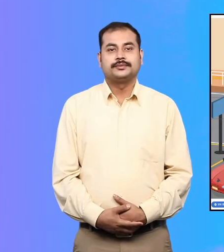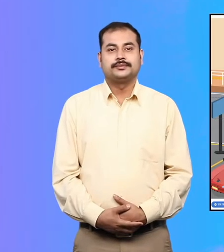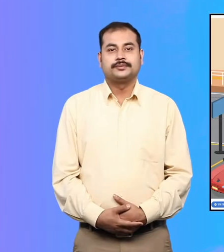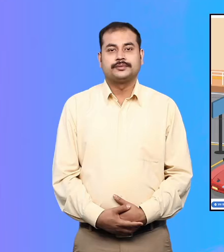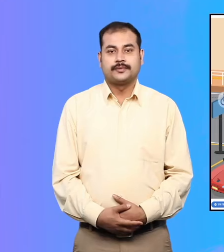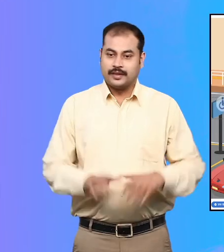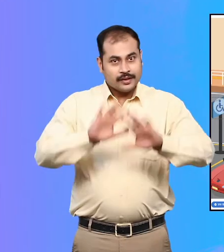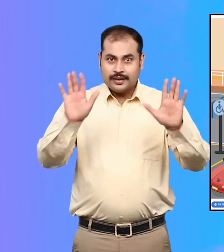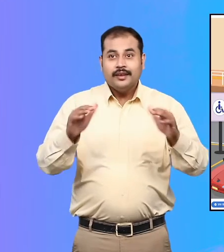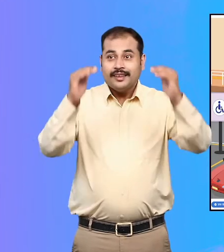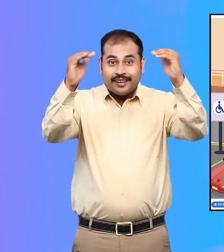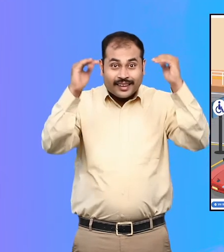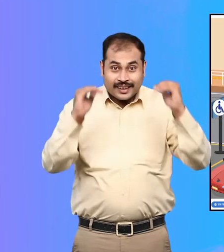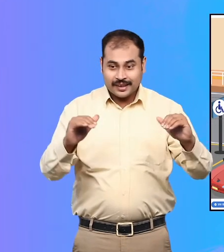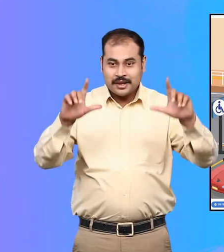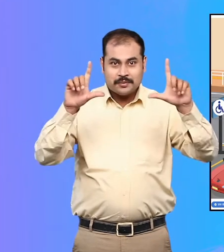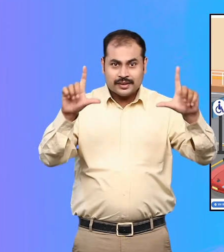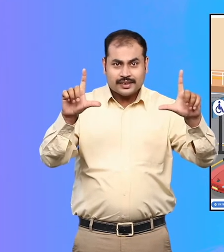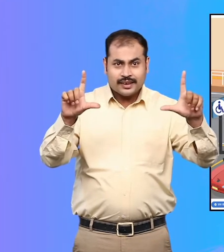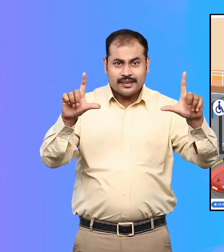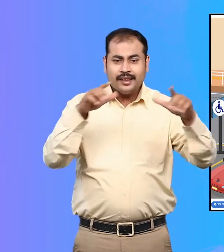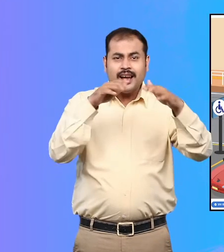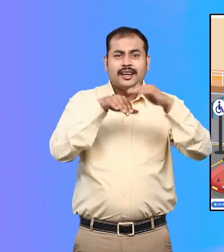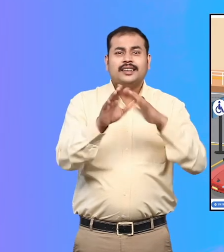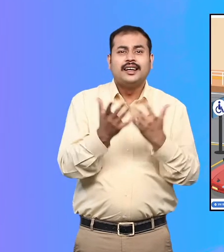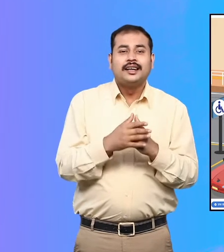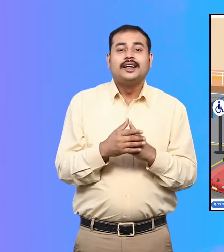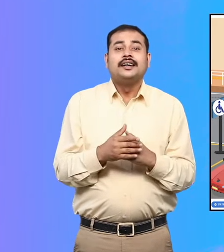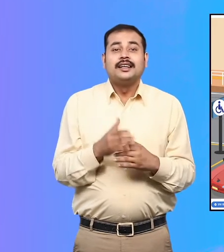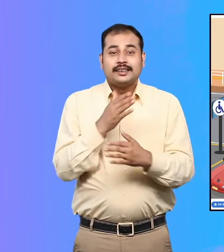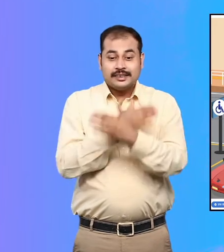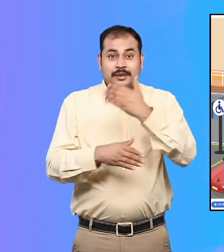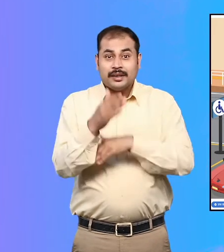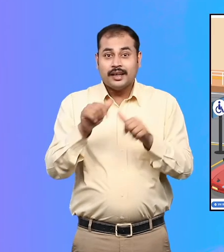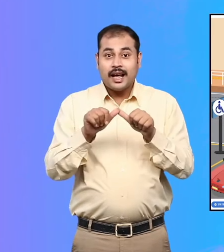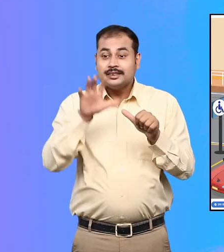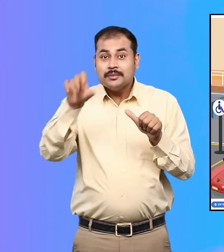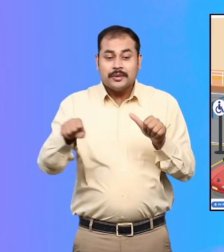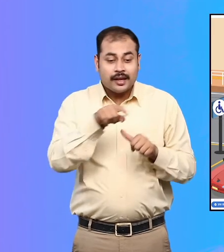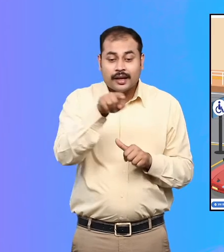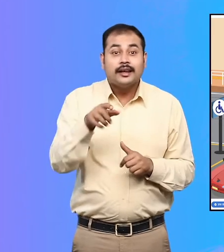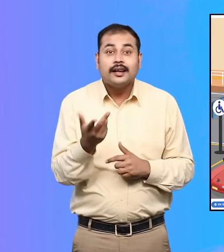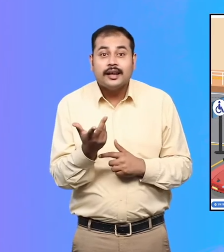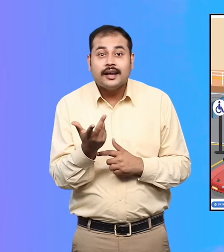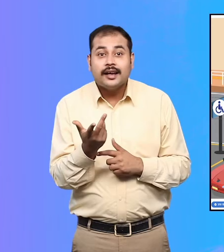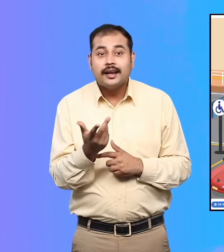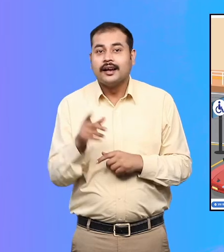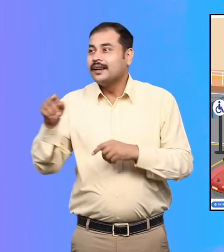कि विकलांग लोगों के लिए मॉल को सुलभ बनाने के लिए अपनी सही स्थानों पर विभिन्न